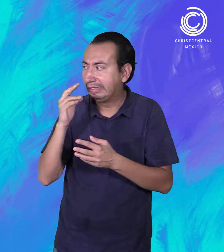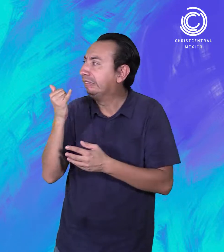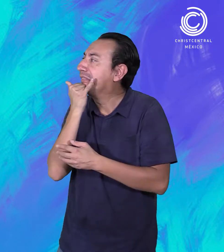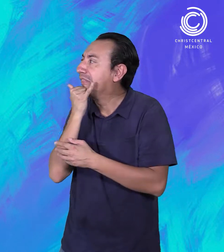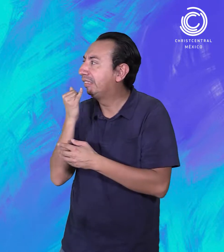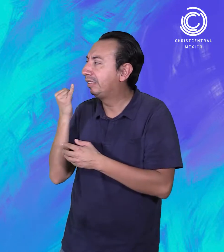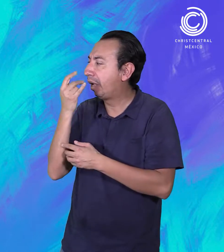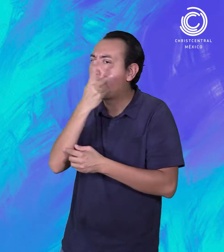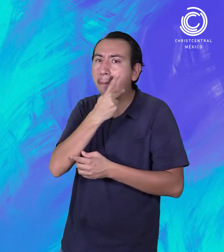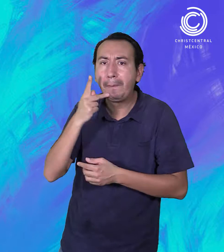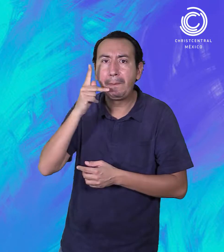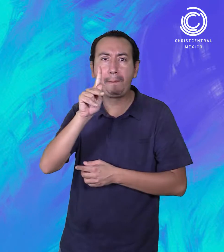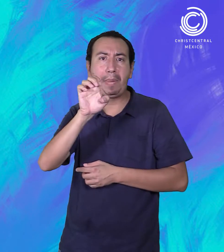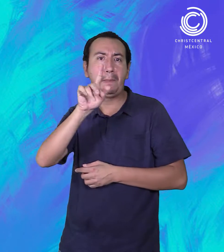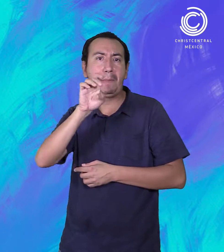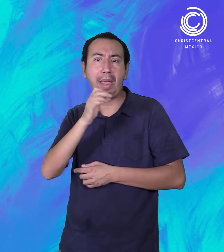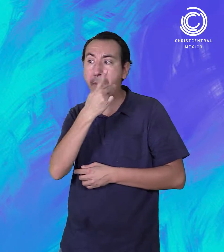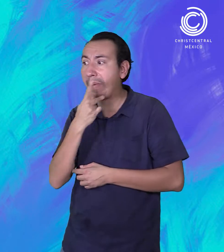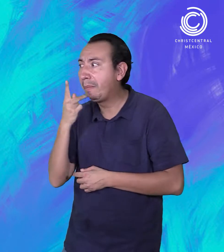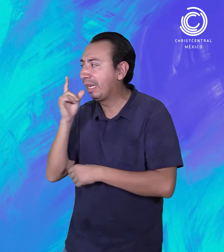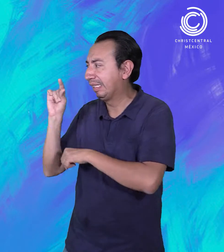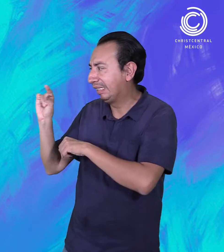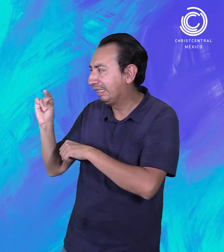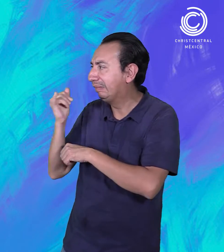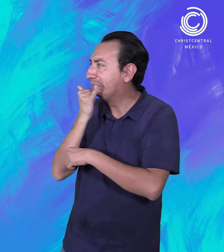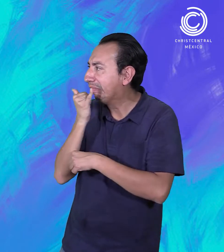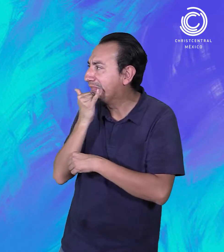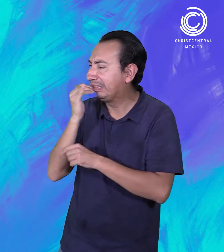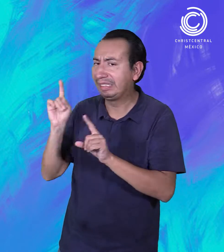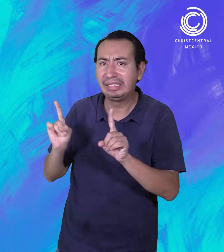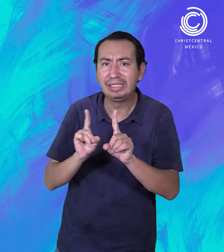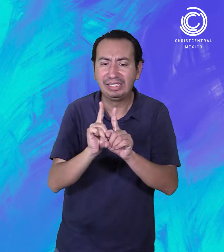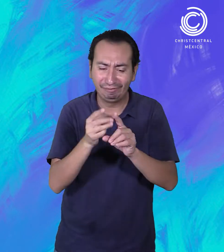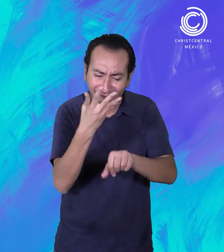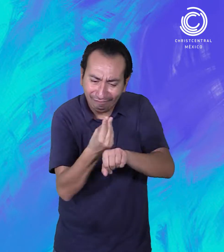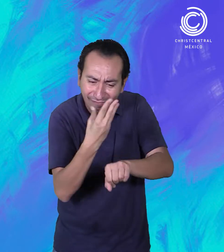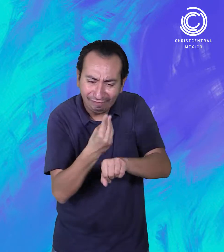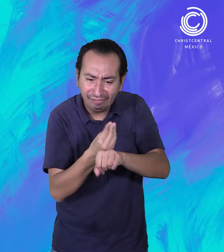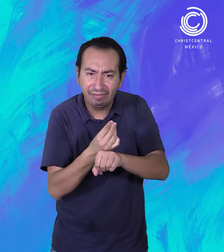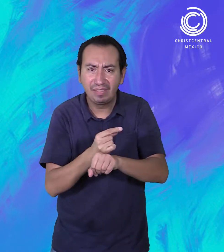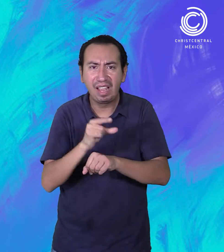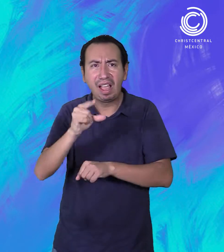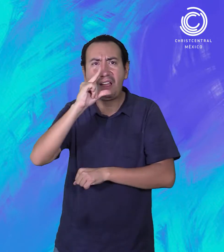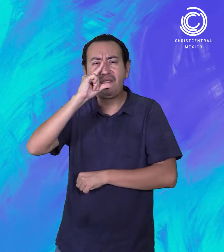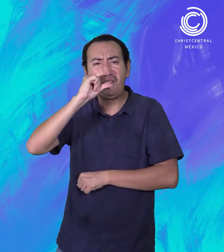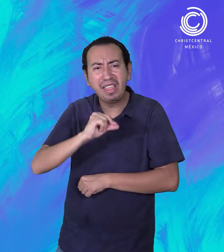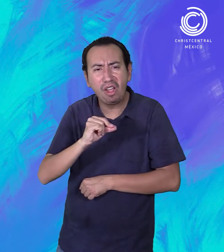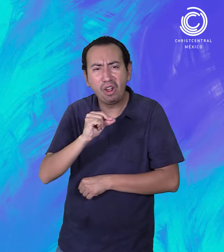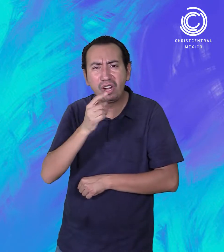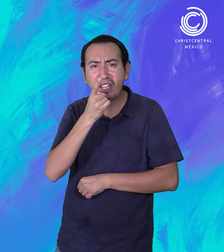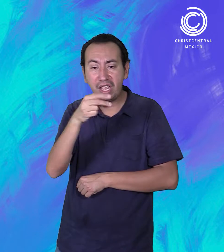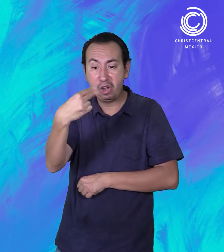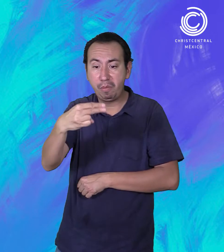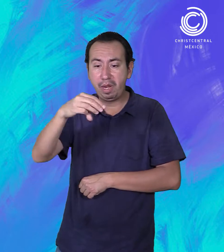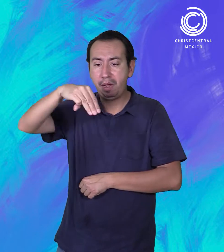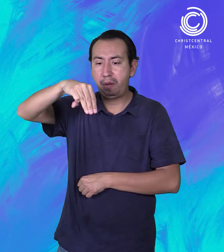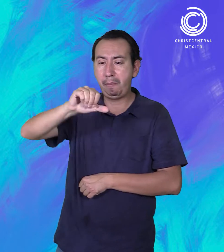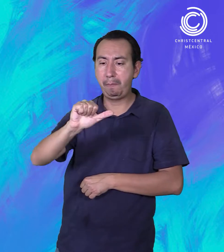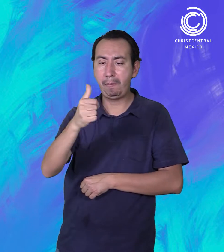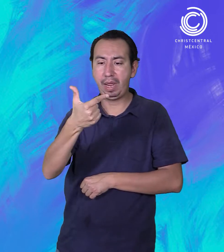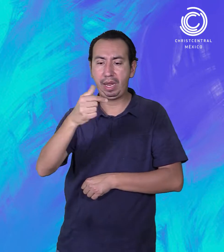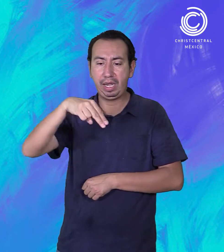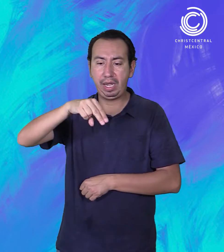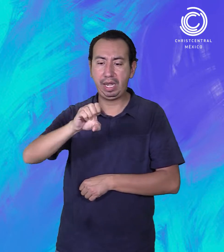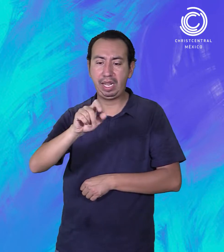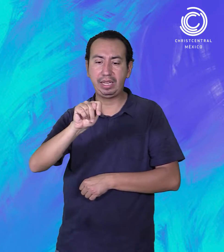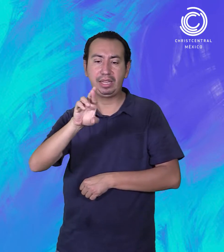tiene porque ya han llevado este horno antes a reparar. Pero les dijeron que lo que está fallando es el magnetrón. El